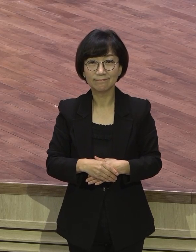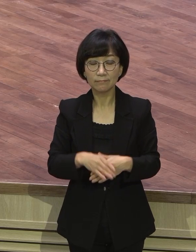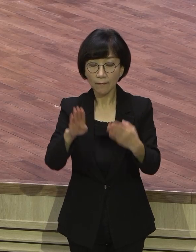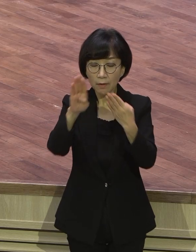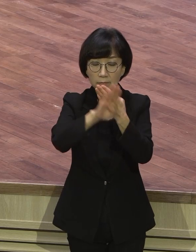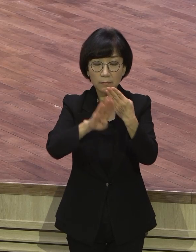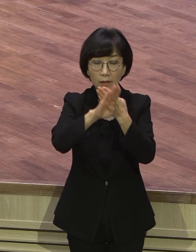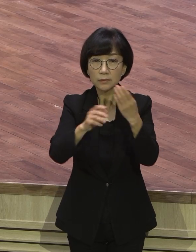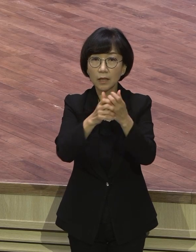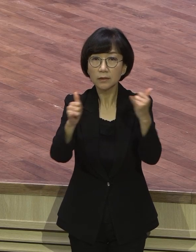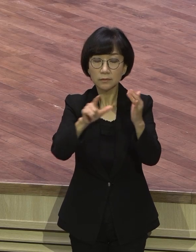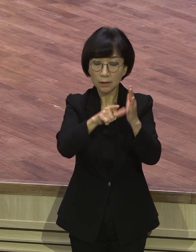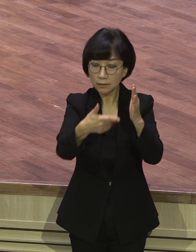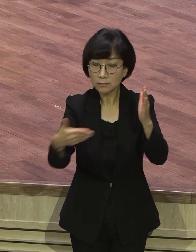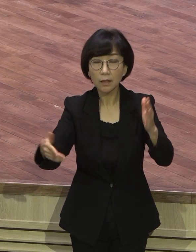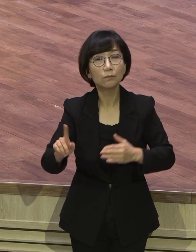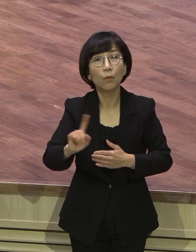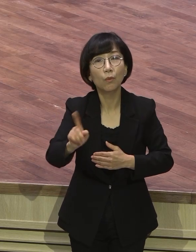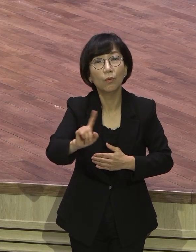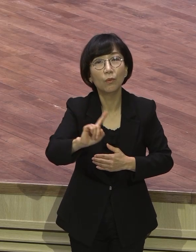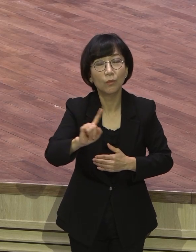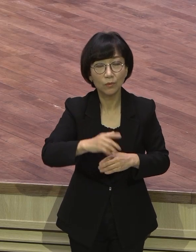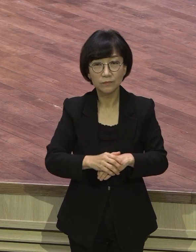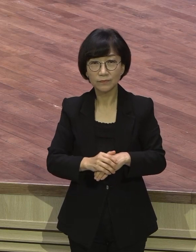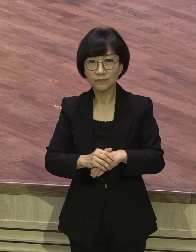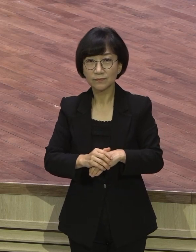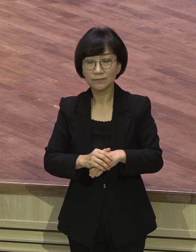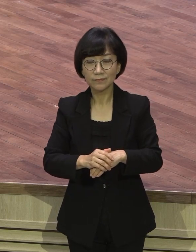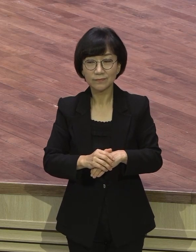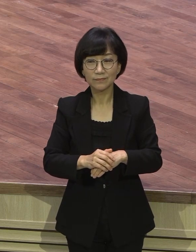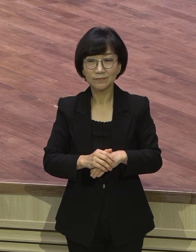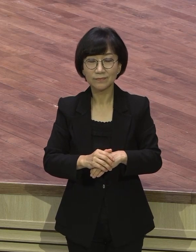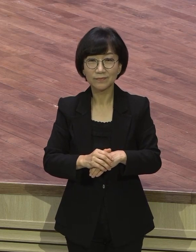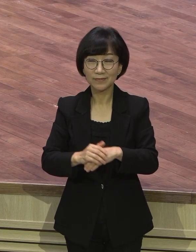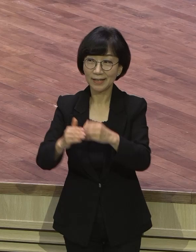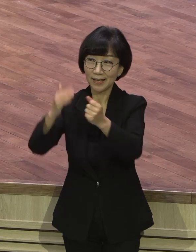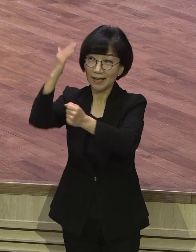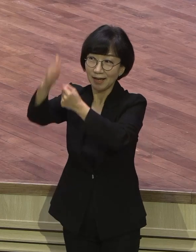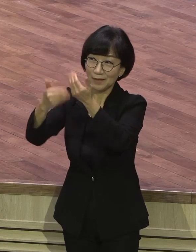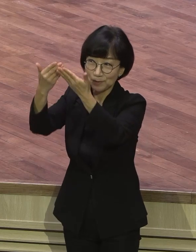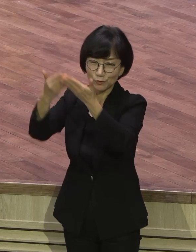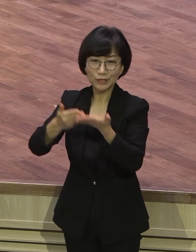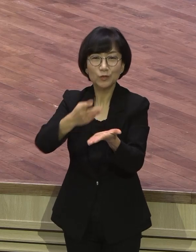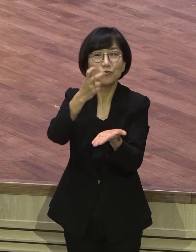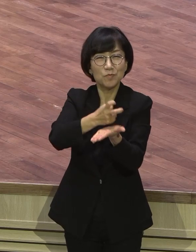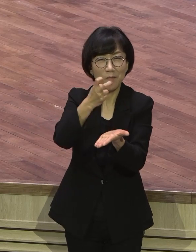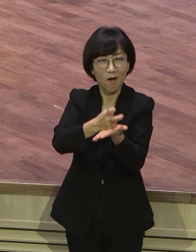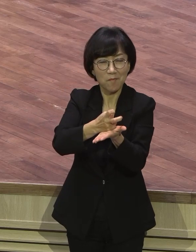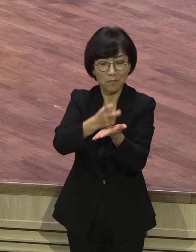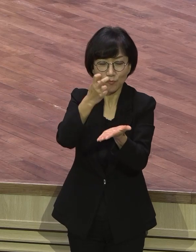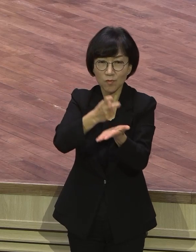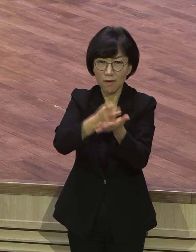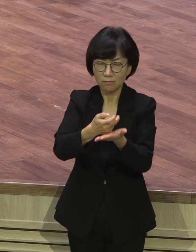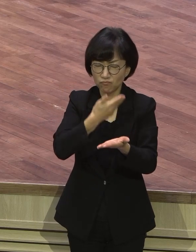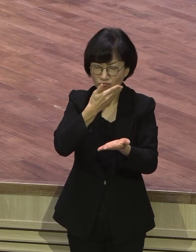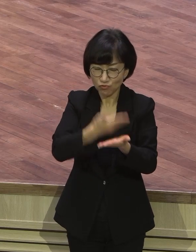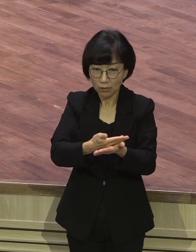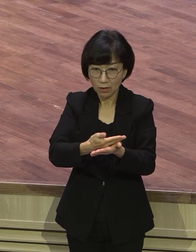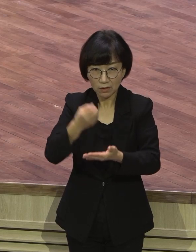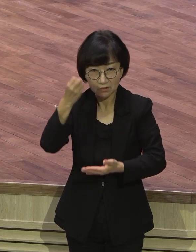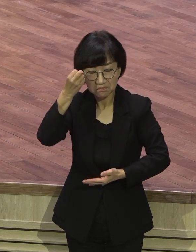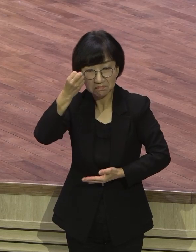이 바리세인의 이 시대가 무엇을 의미합니까? 하나님이 주신 율법의 이 본질, 이 본질을